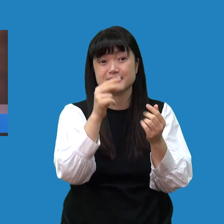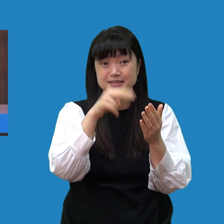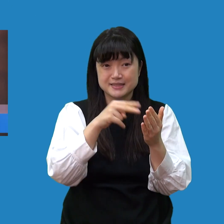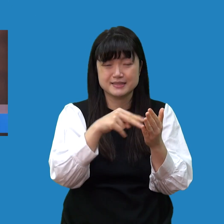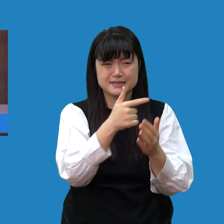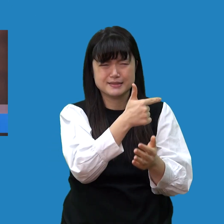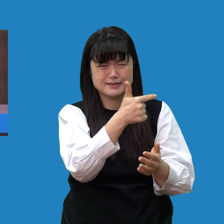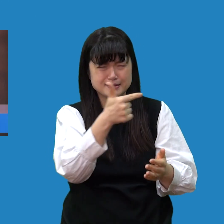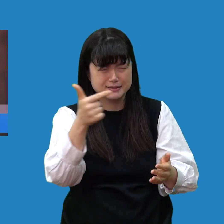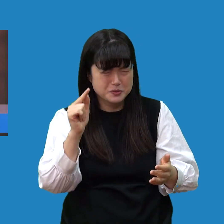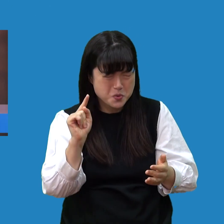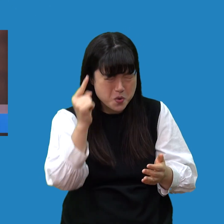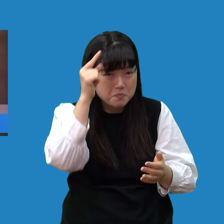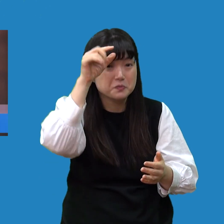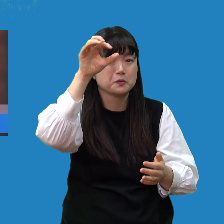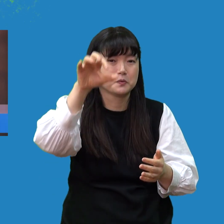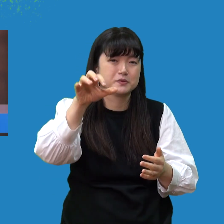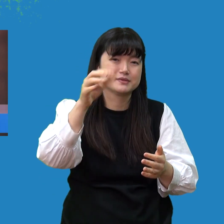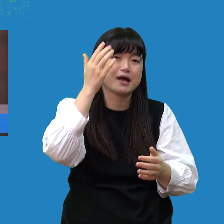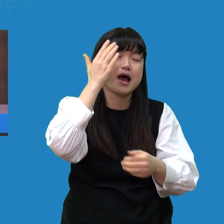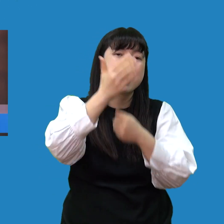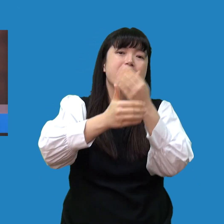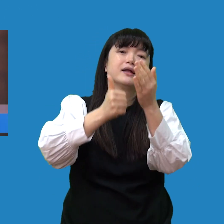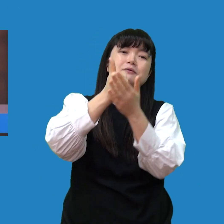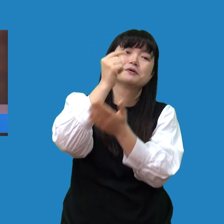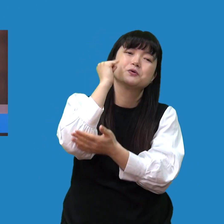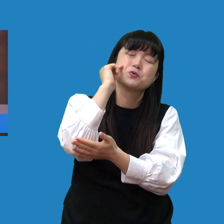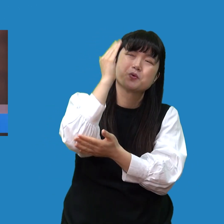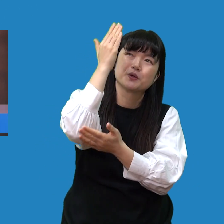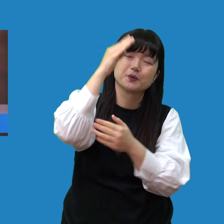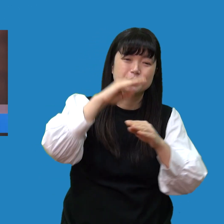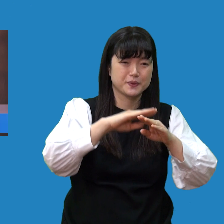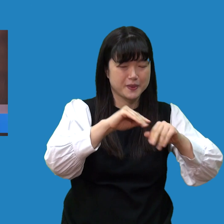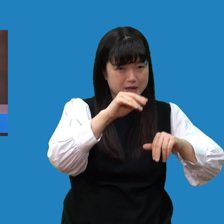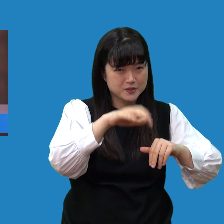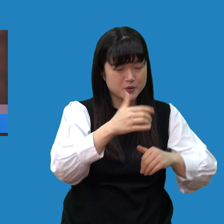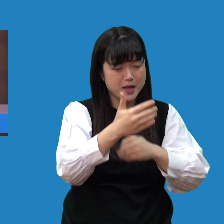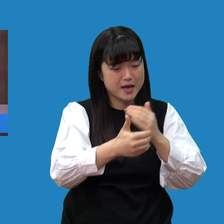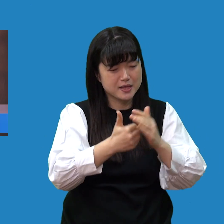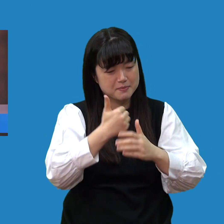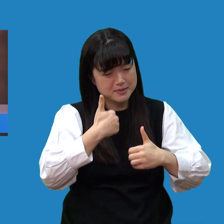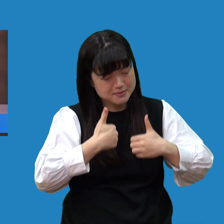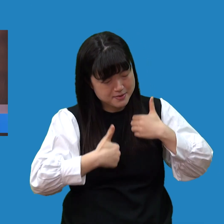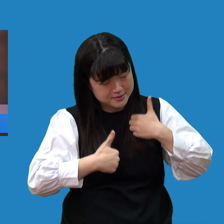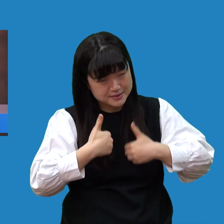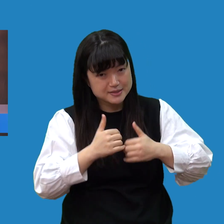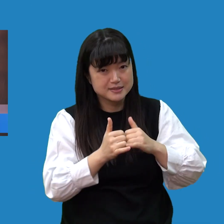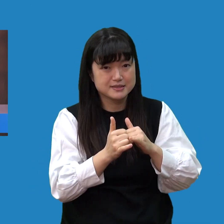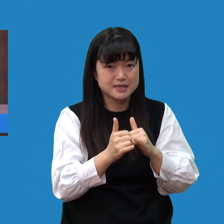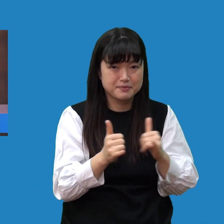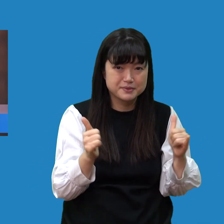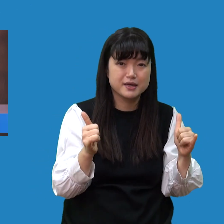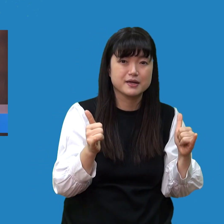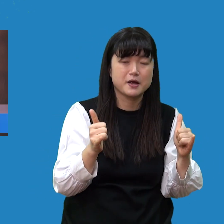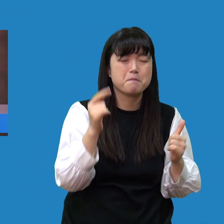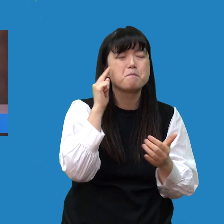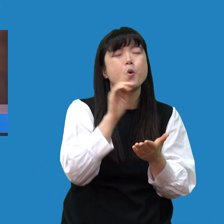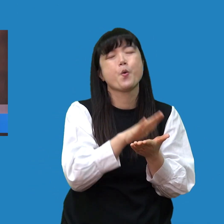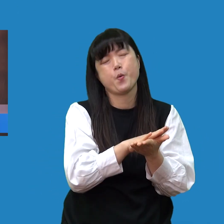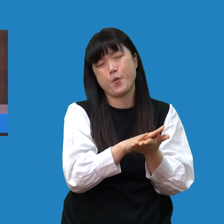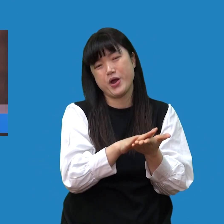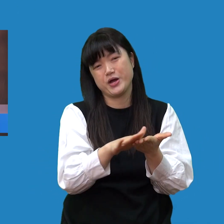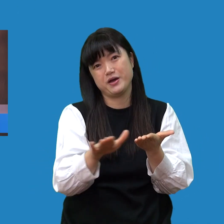읽습니다. 시작. 지극히 높은 곳에서는 하나님께 영광이요 땅에서는 기뻐하심을 입은 사람들